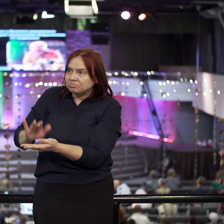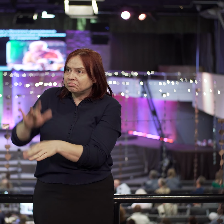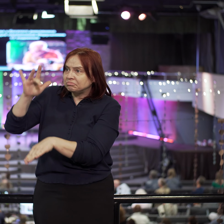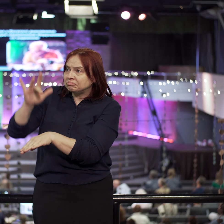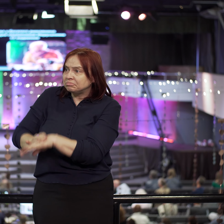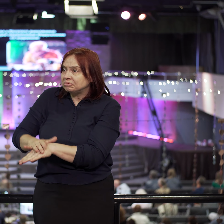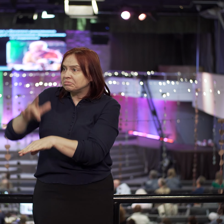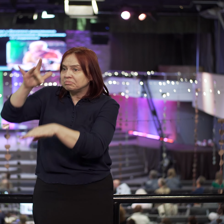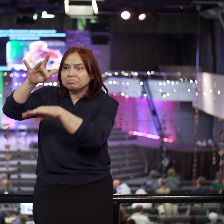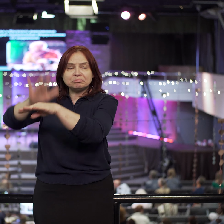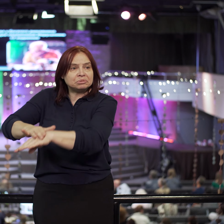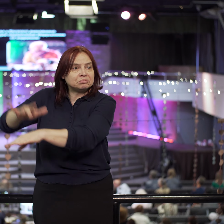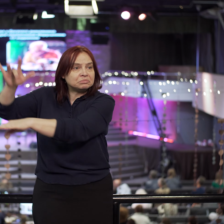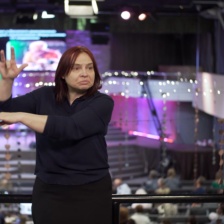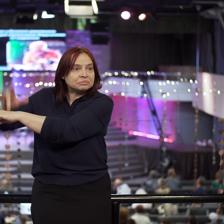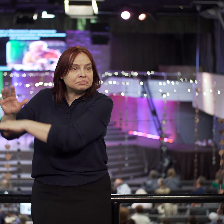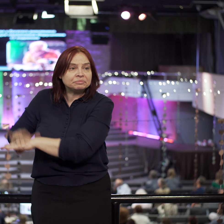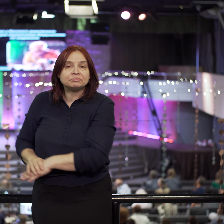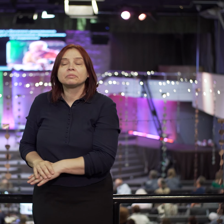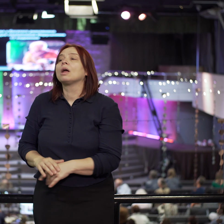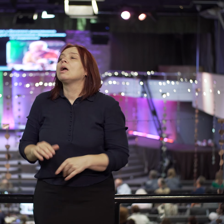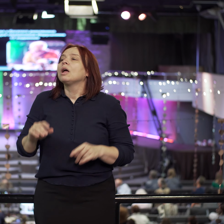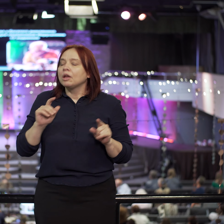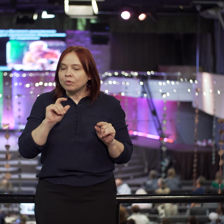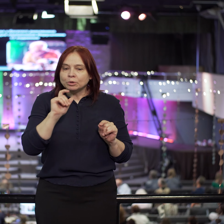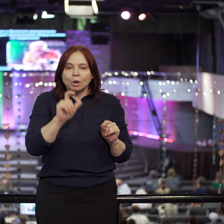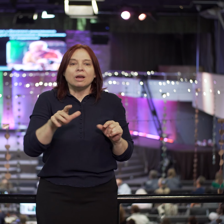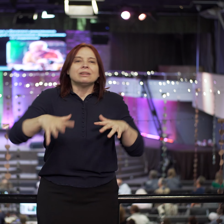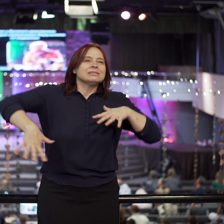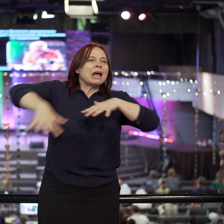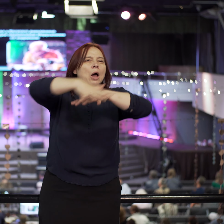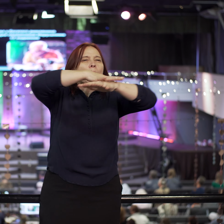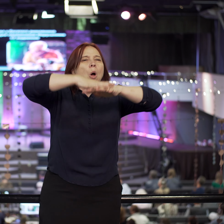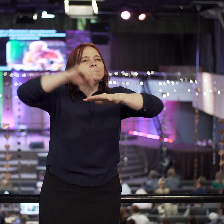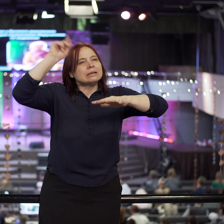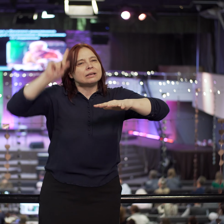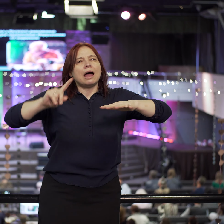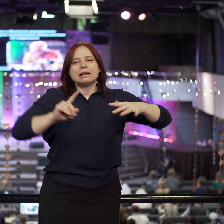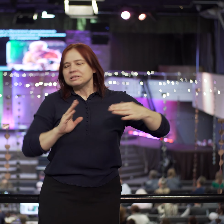мельчали. И вот паломники, которые приходят на поклонение Богу Израиля в храм,